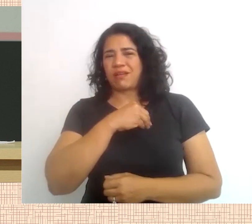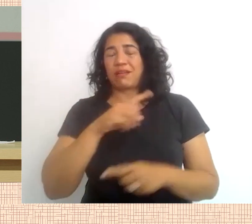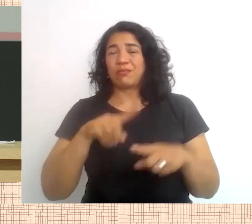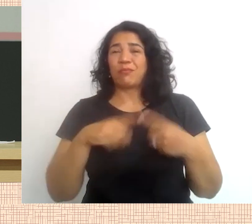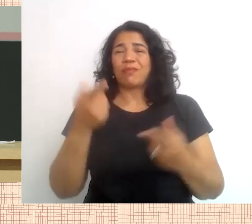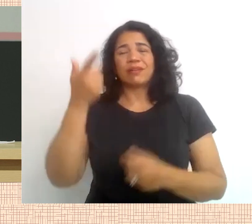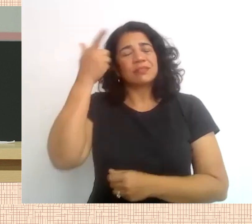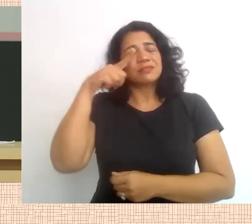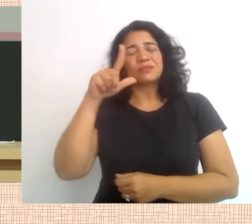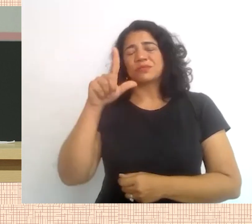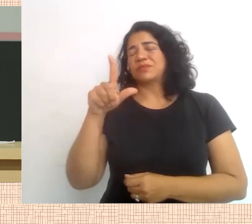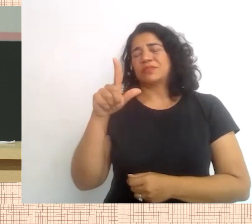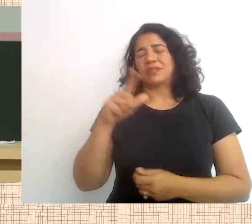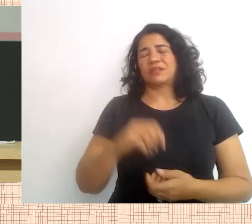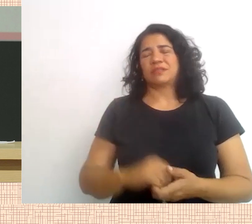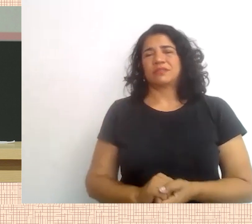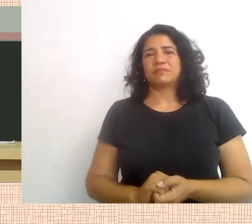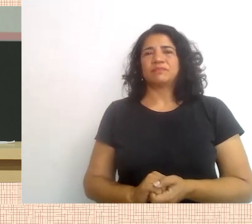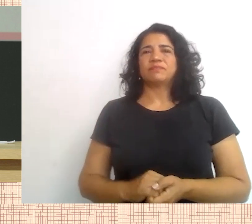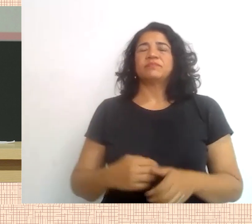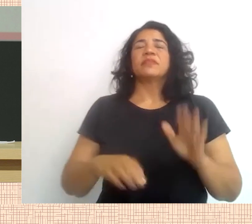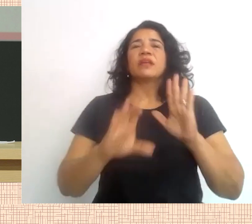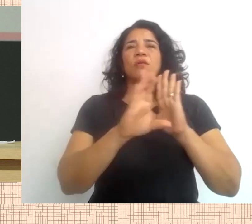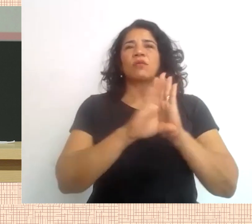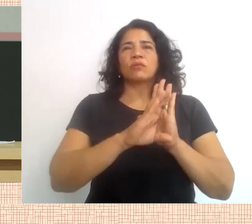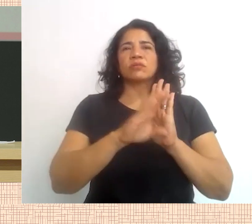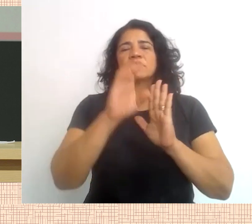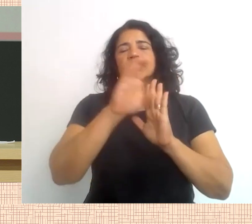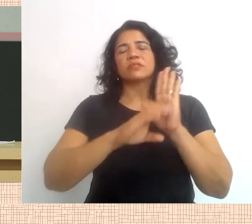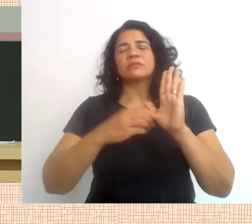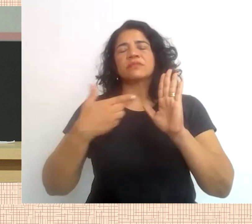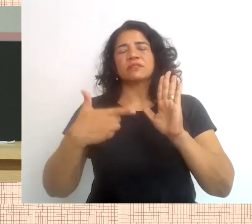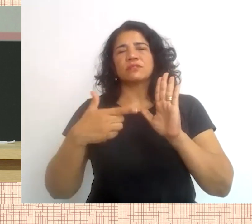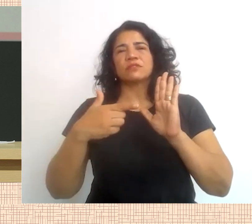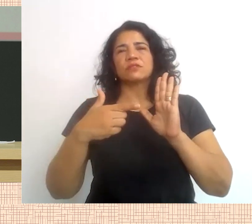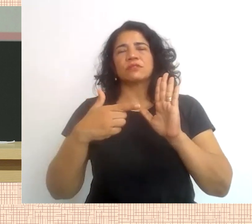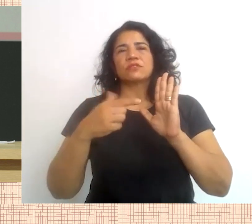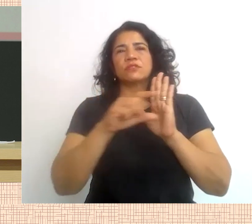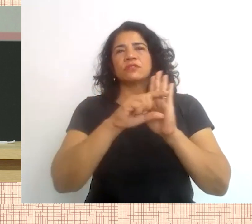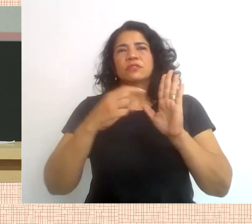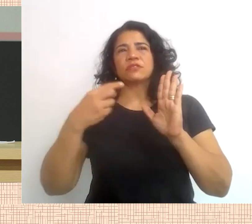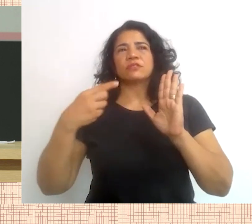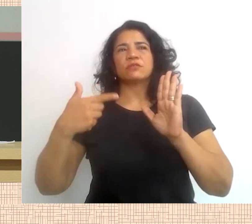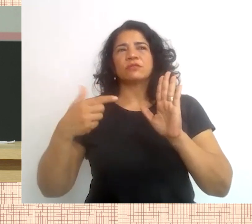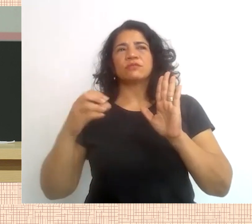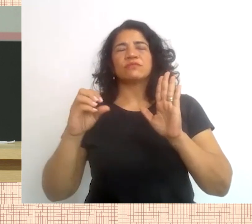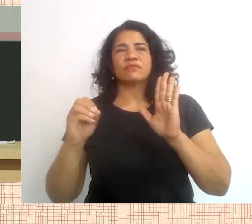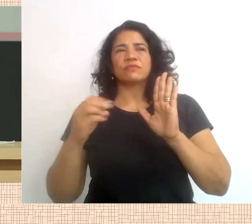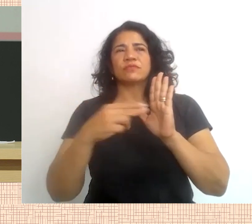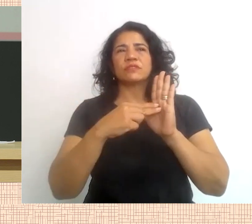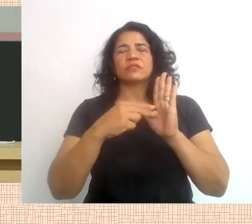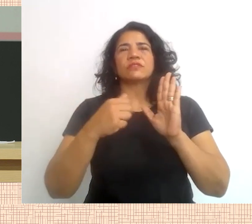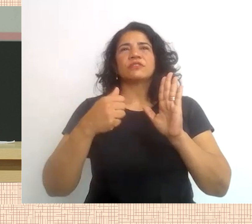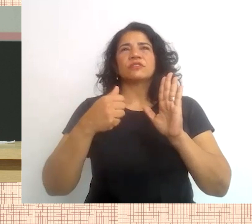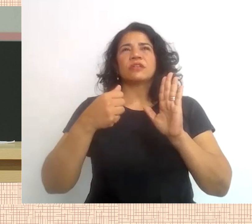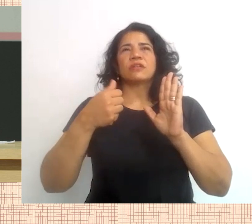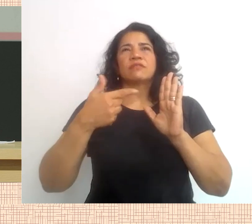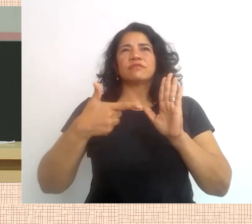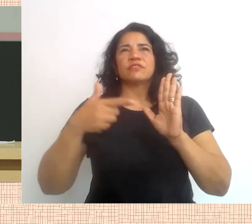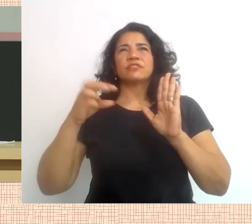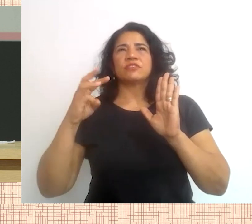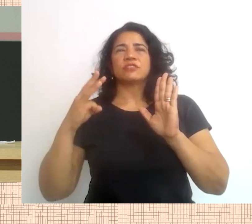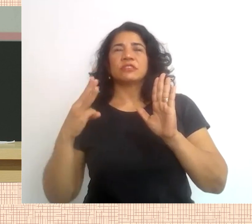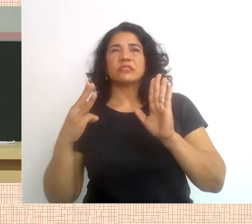2, 16 e 20 a 21. Quer dizer, eles trouxeram do judaísmo toda